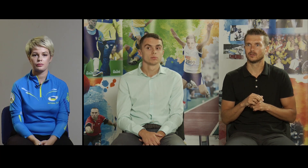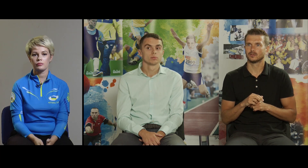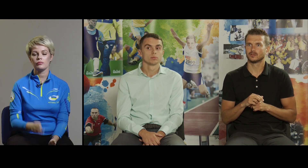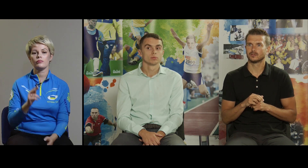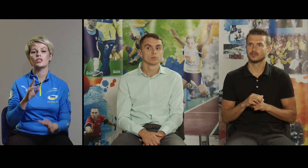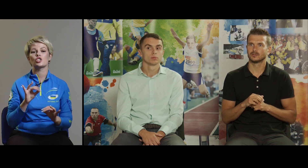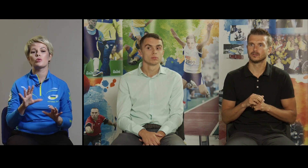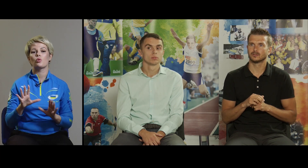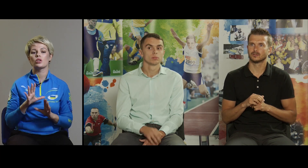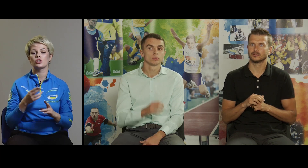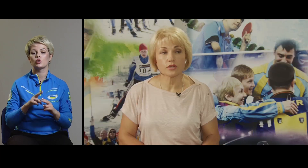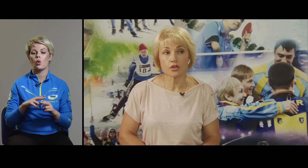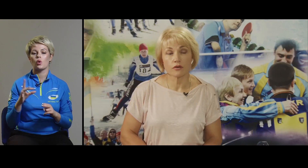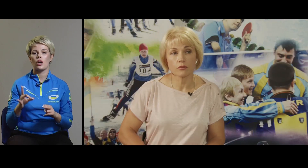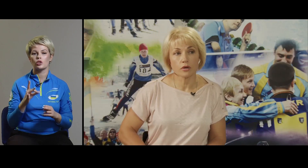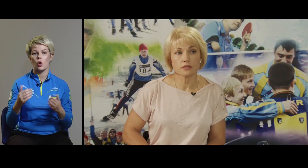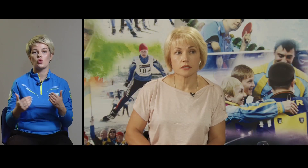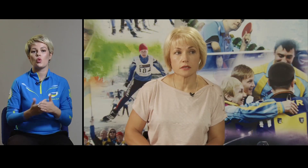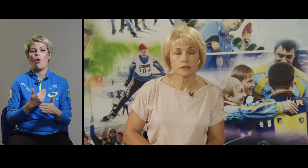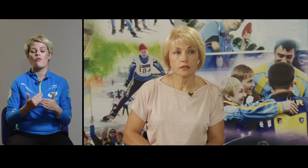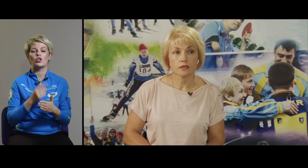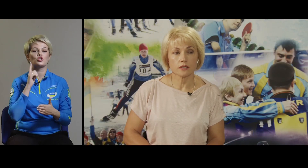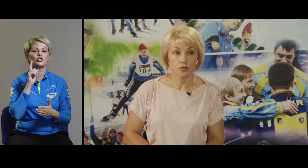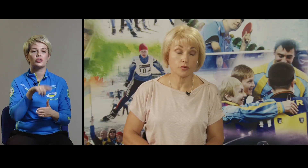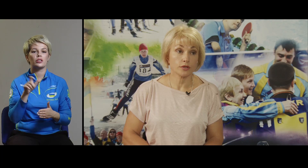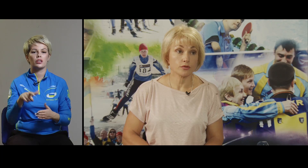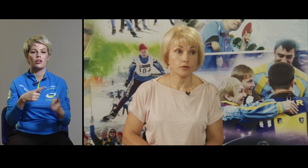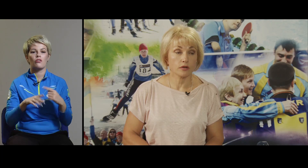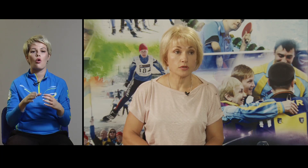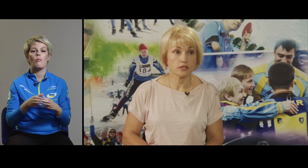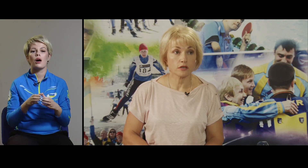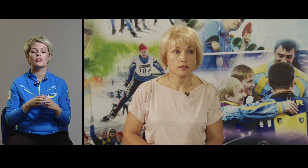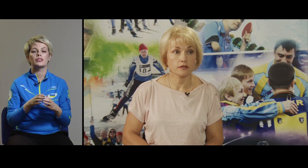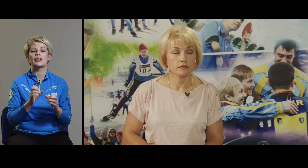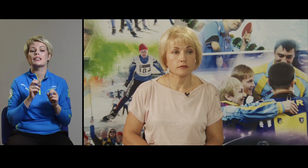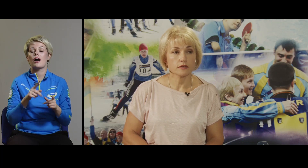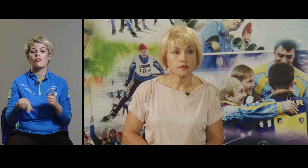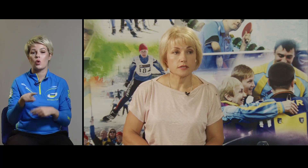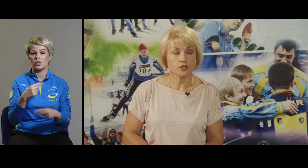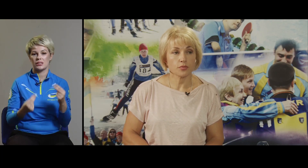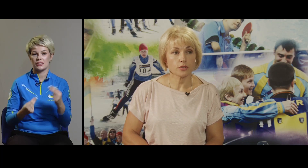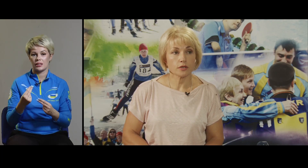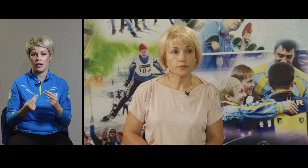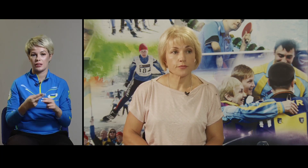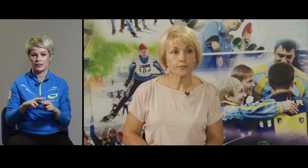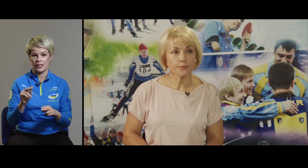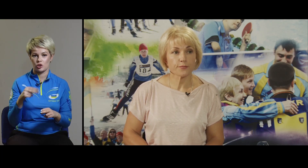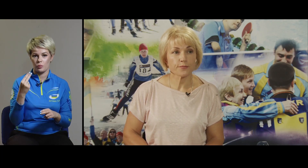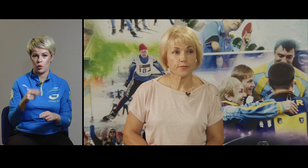Чи були цього разу новачки в команді? Якщо були, то як вони зіграли цей